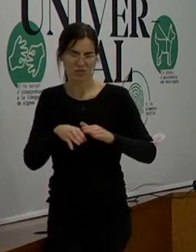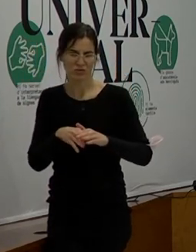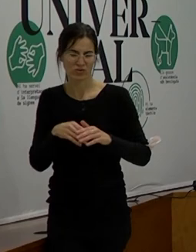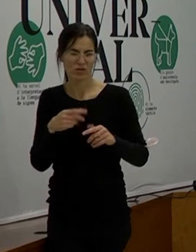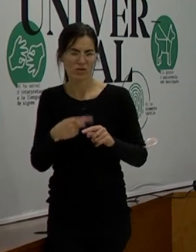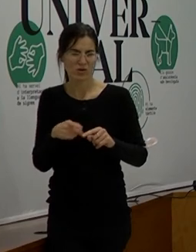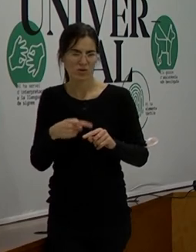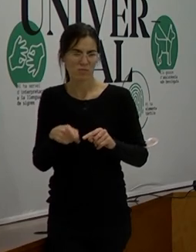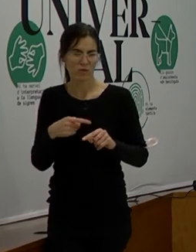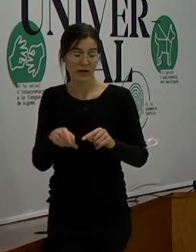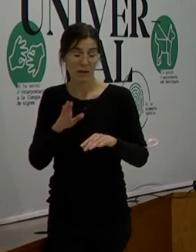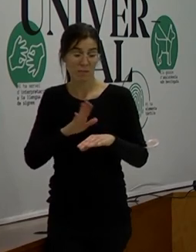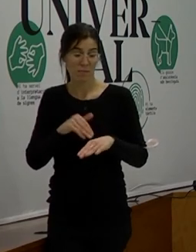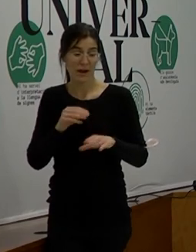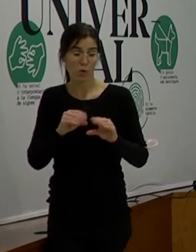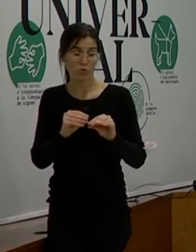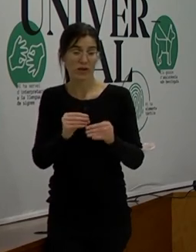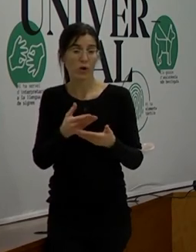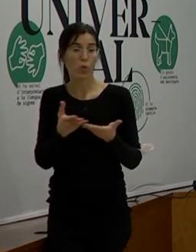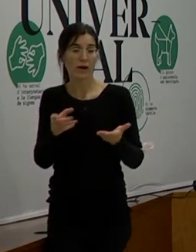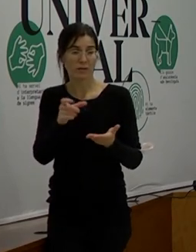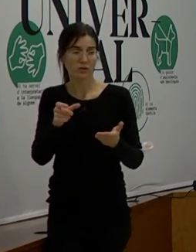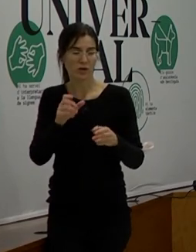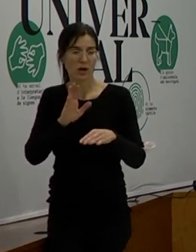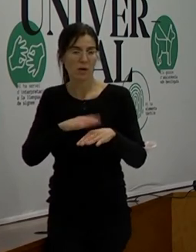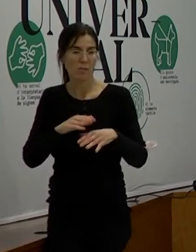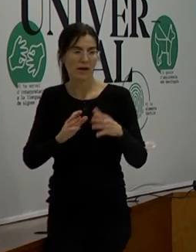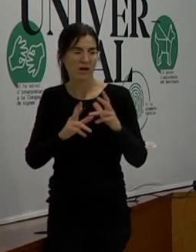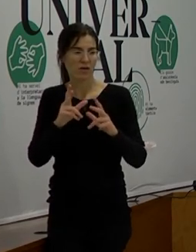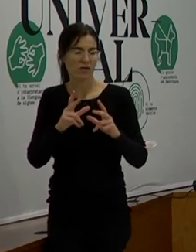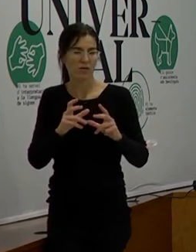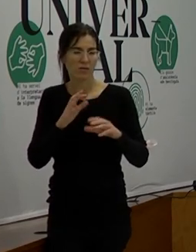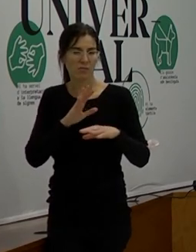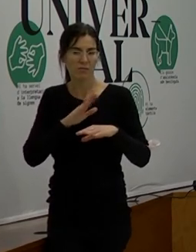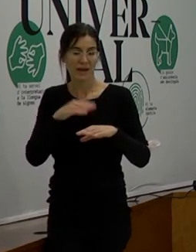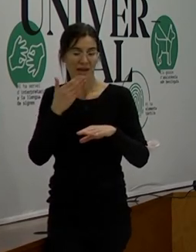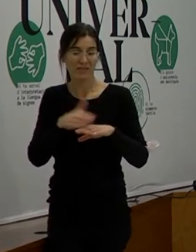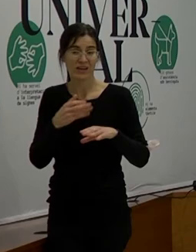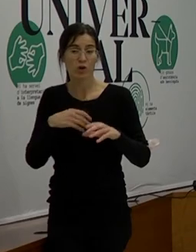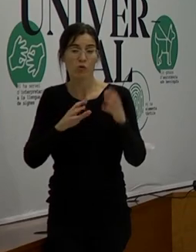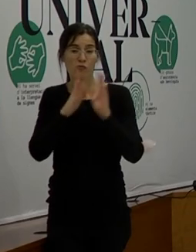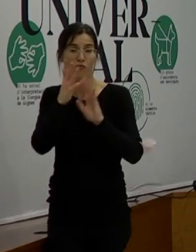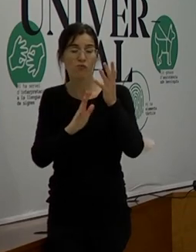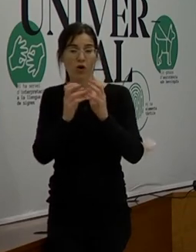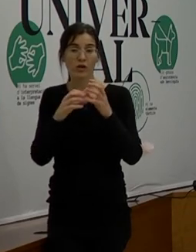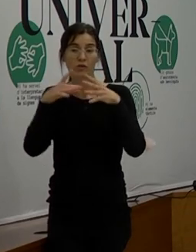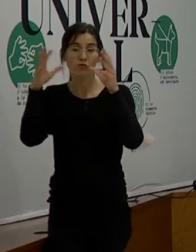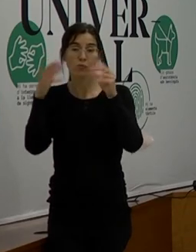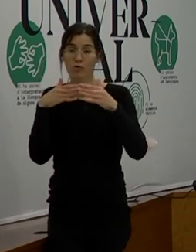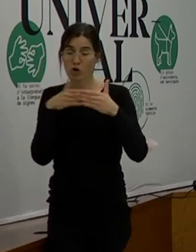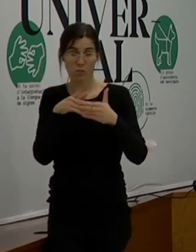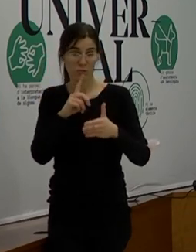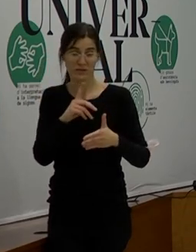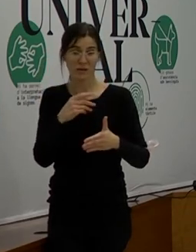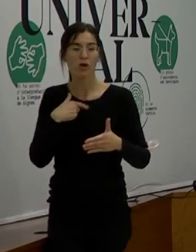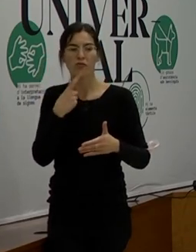perquè es pogués utilitzar l'ascensor perquè el fum i el foc no entra. Però això encara costa.